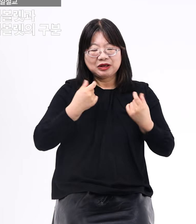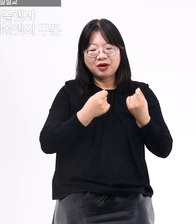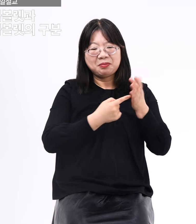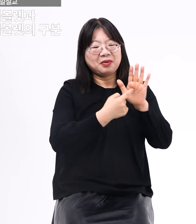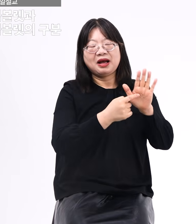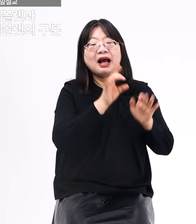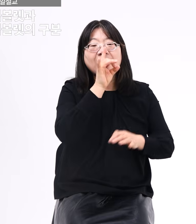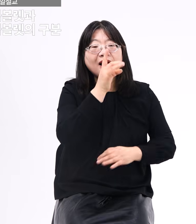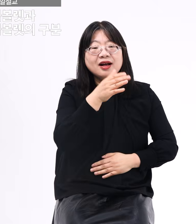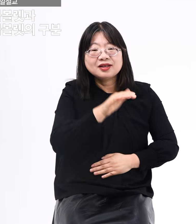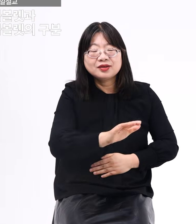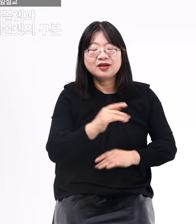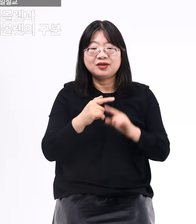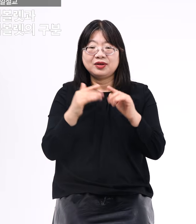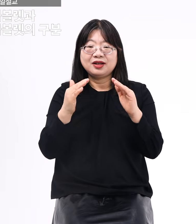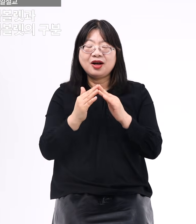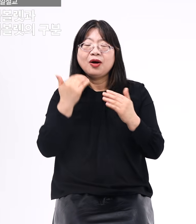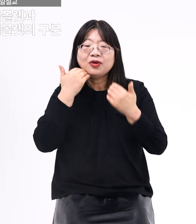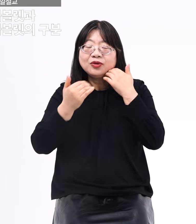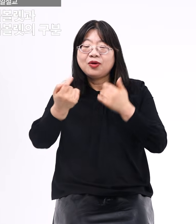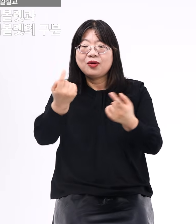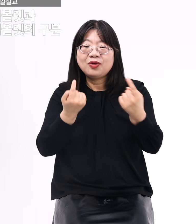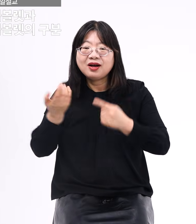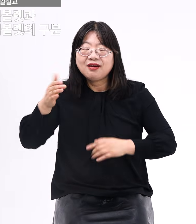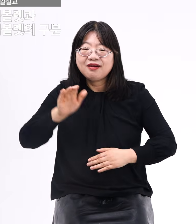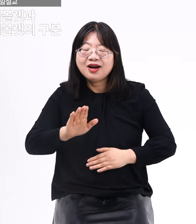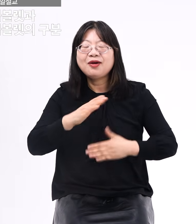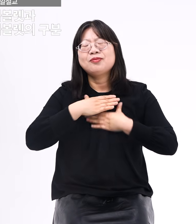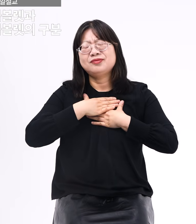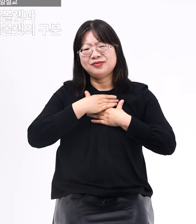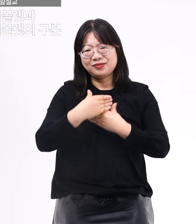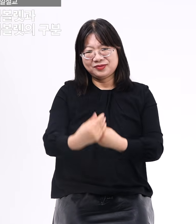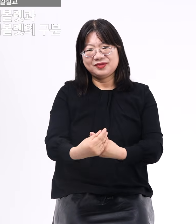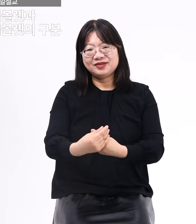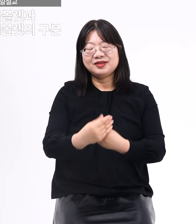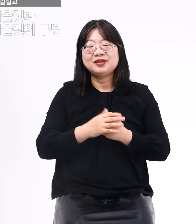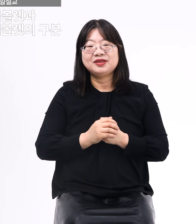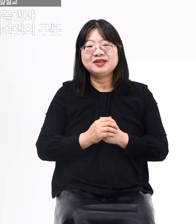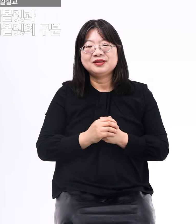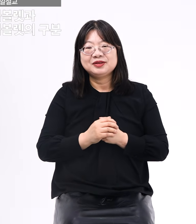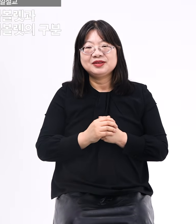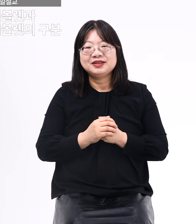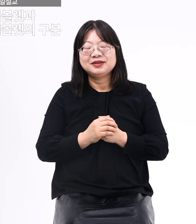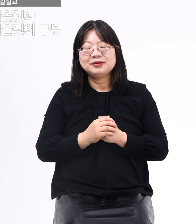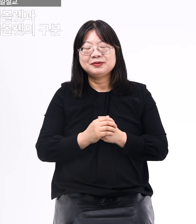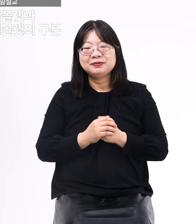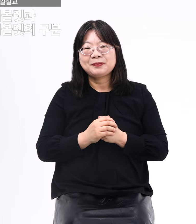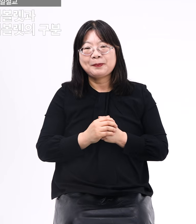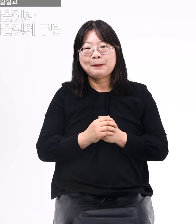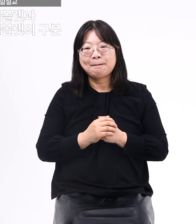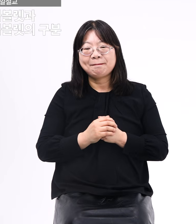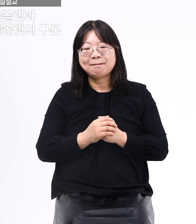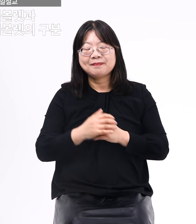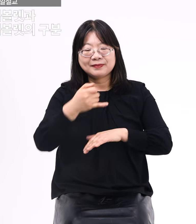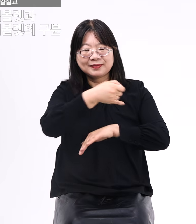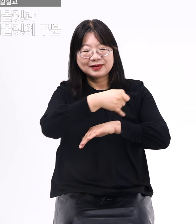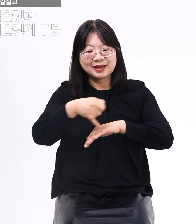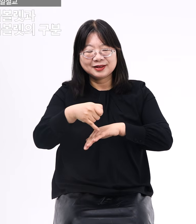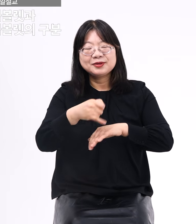저는 교회가 누가 들어와도 아주 편안한 이 디자인으로 꾸며져야